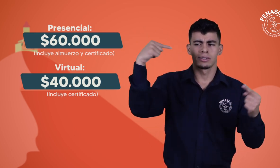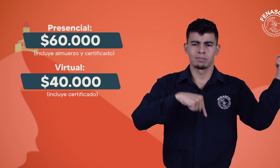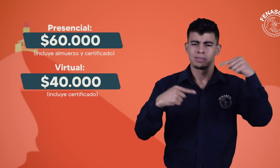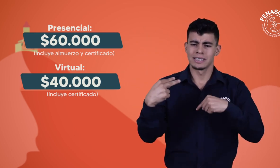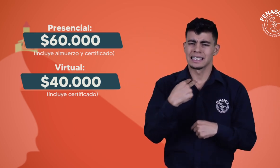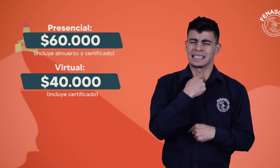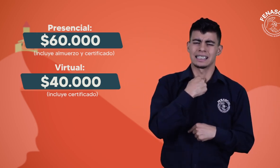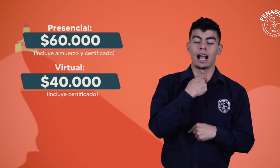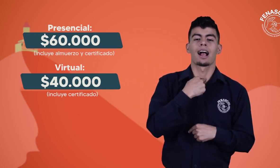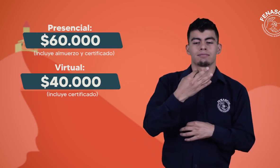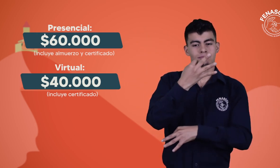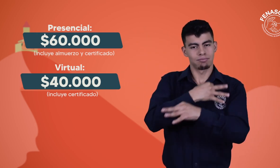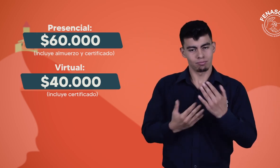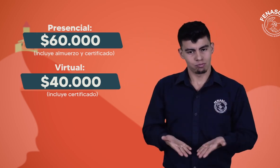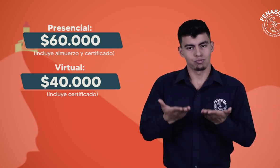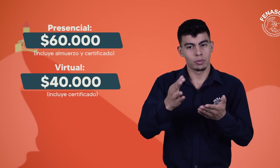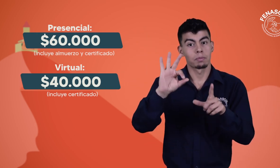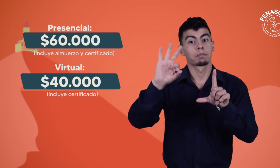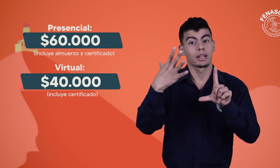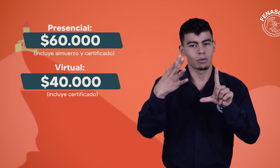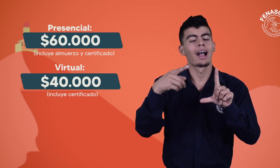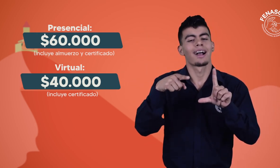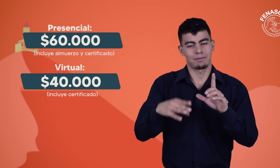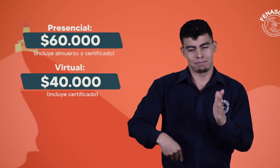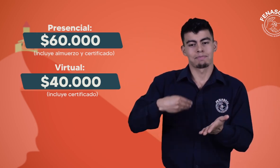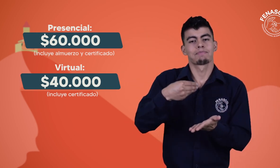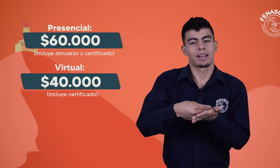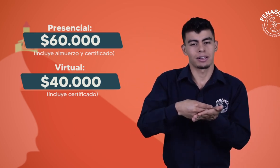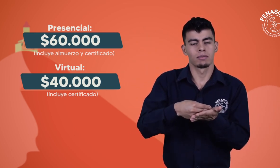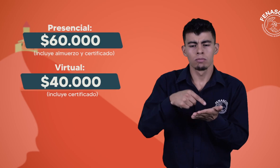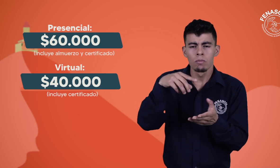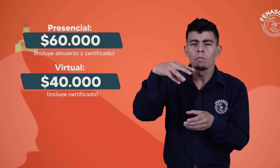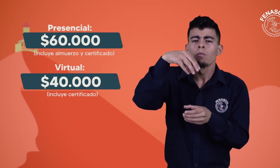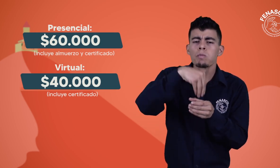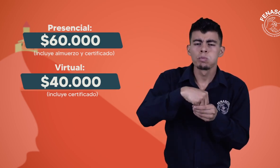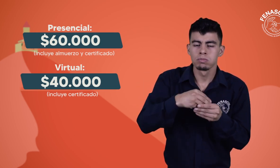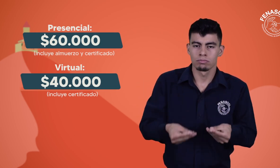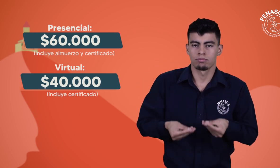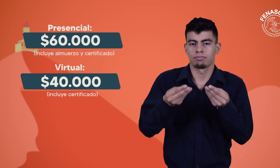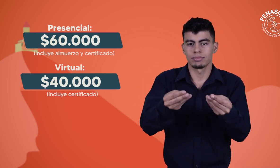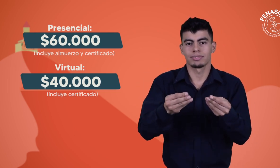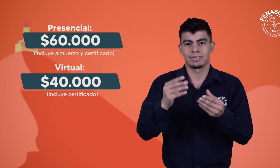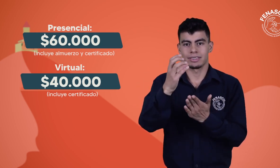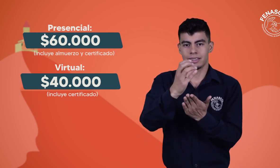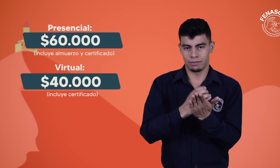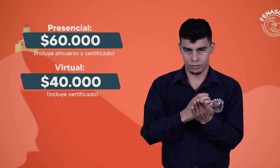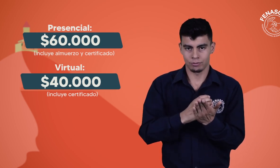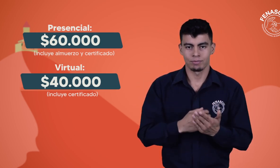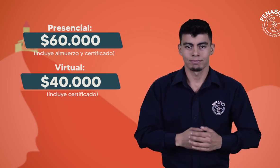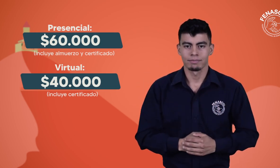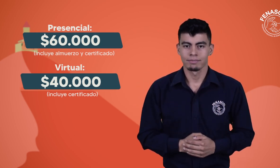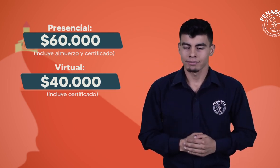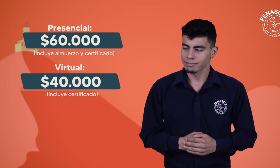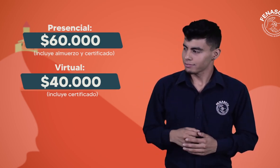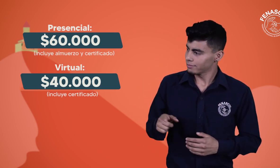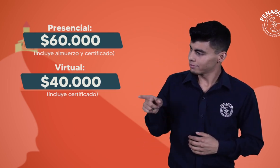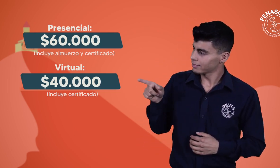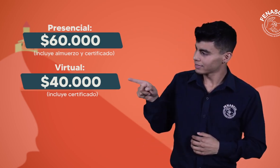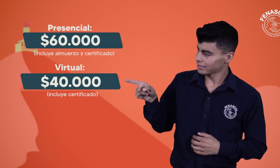alejadas del país y no pueden desplazarse hasta el lugar del evento para ustedes está la modalidad virtual el valor de la inscripción incluye